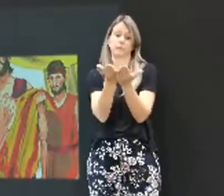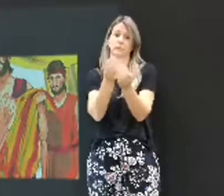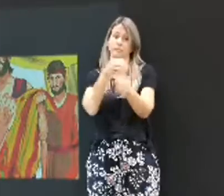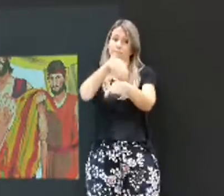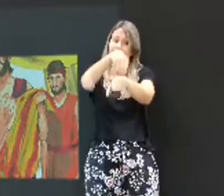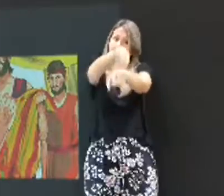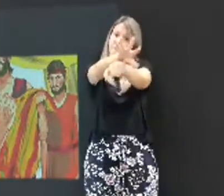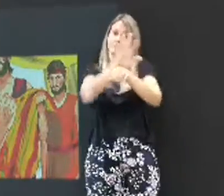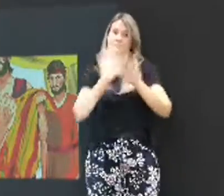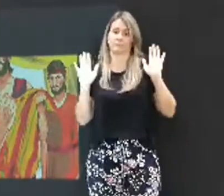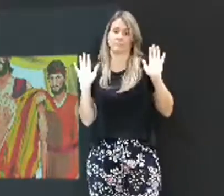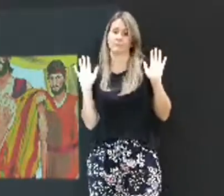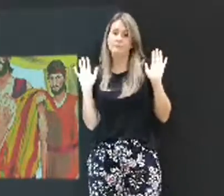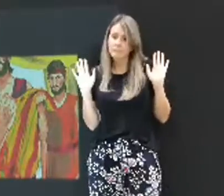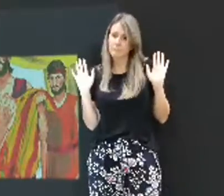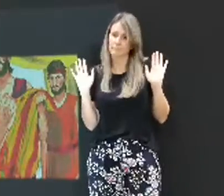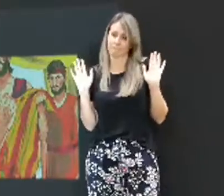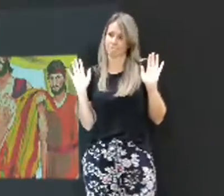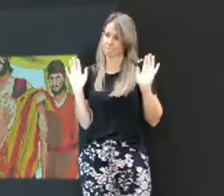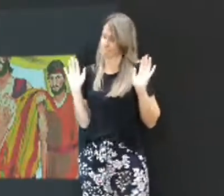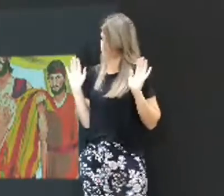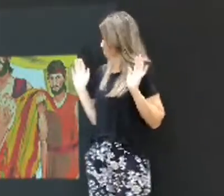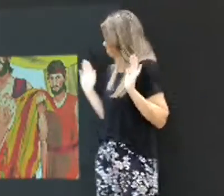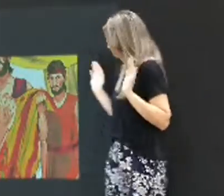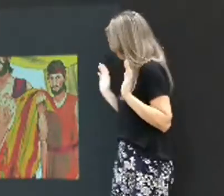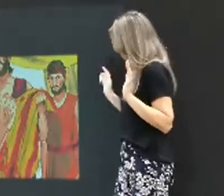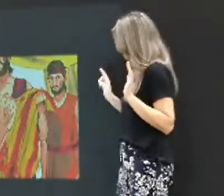isso porque é uma palavra de Deus, me perdoe, não sei o que estou falando isso.